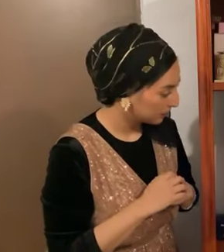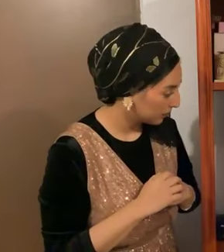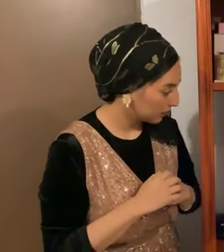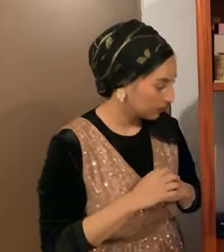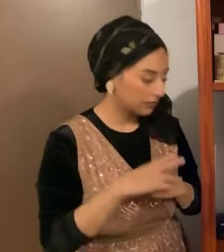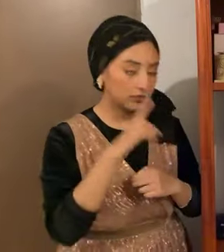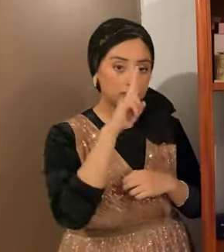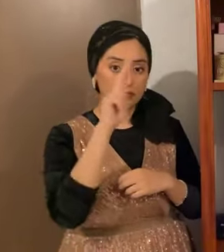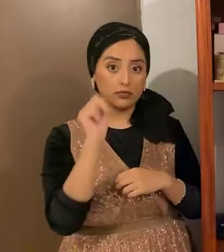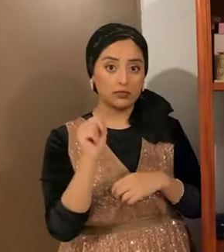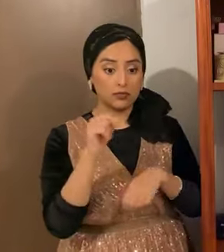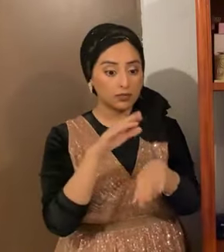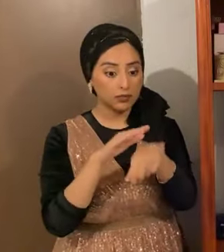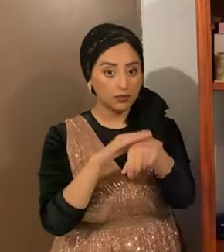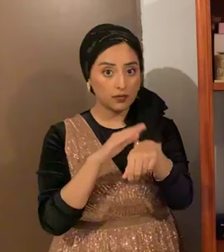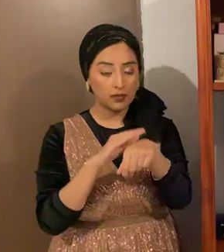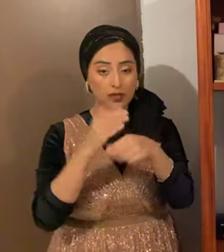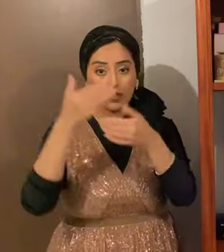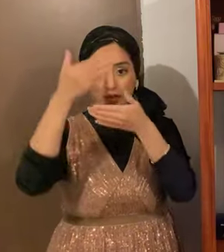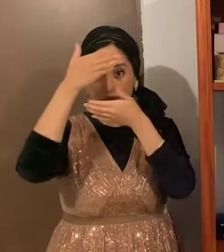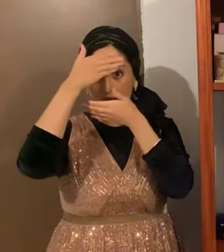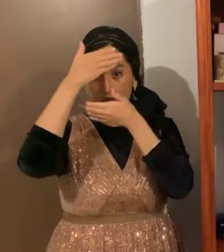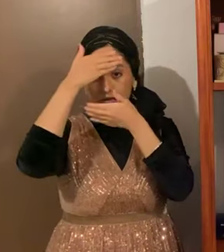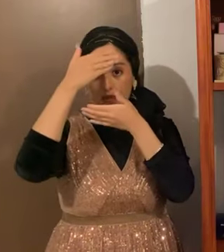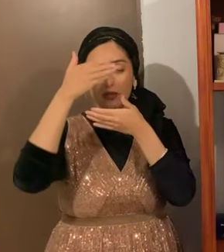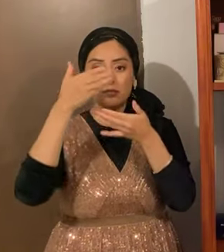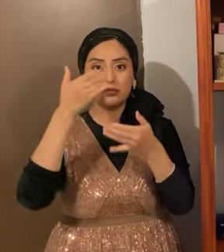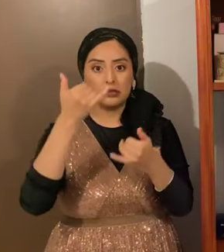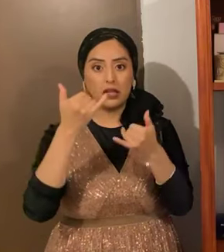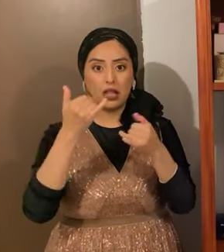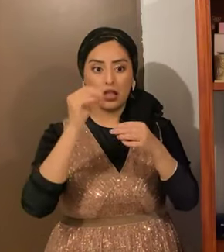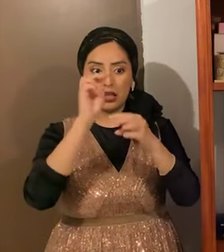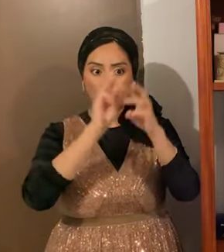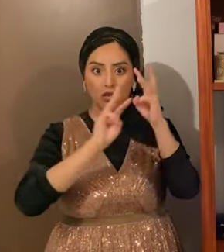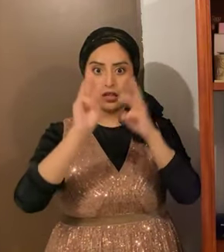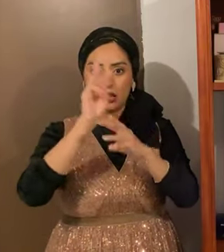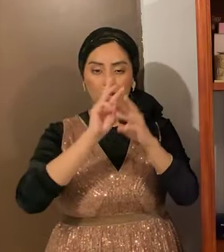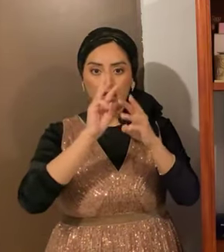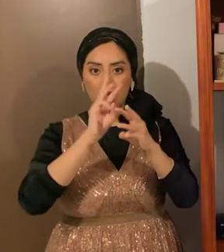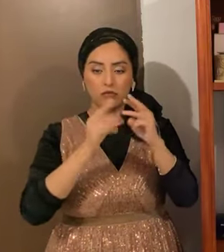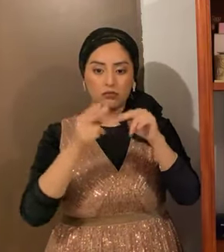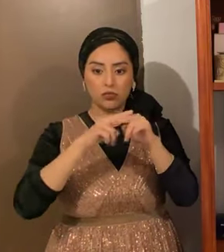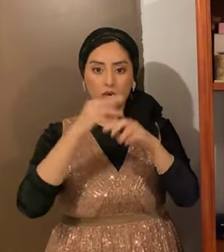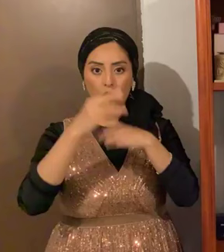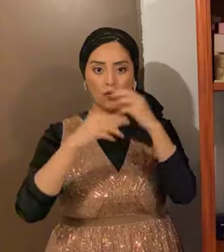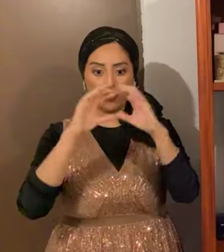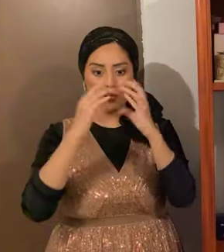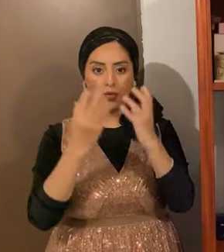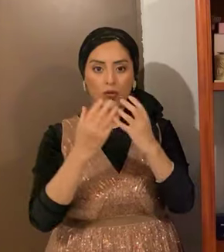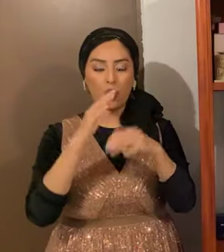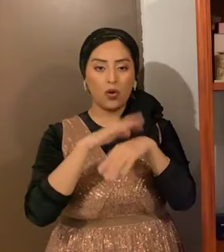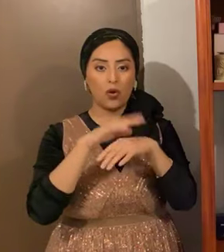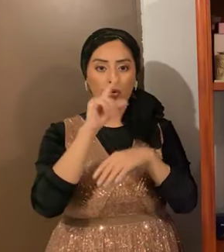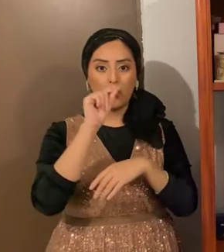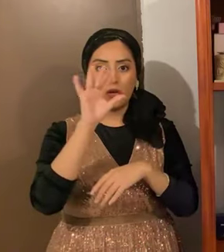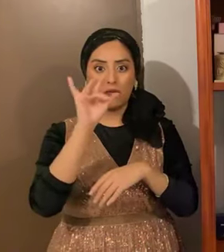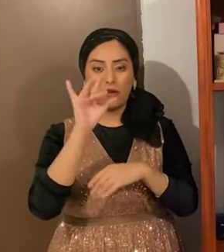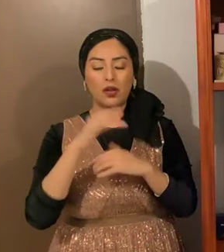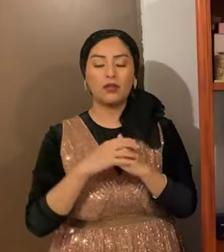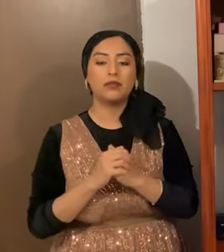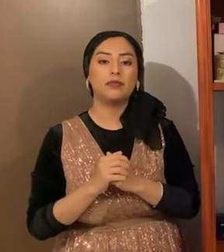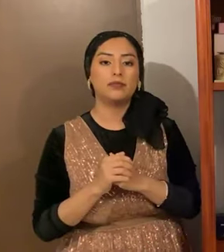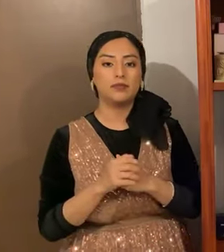del grupo terrorista Estado Islámico aumentó en todo el mundo en 2025 y acaba de haber una masacre